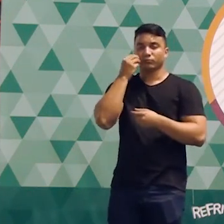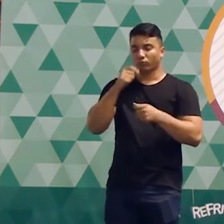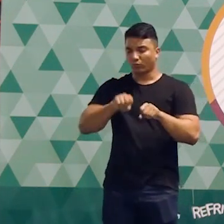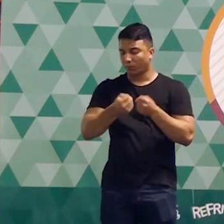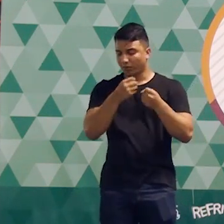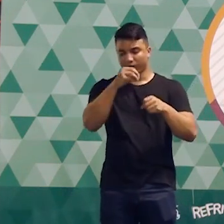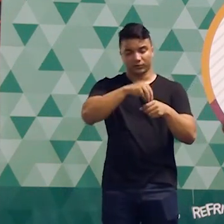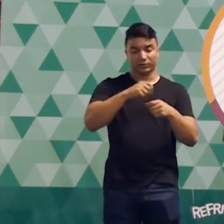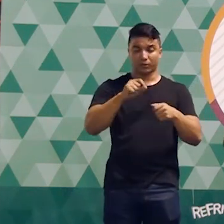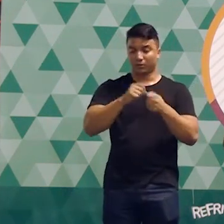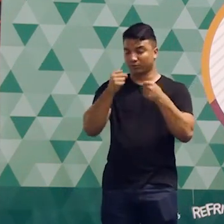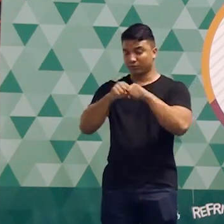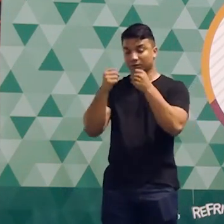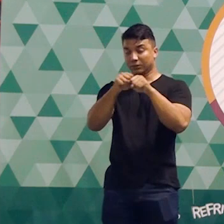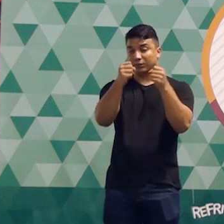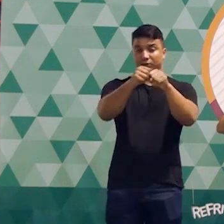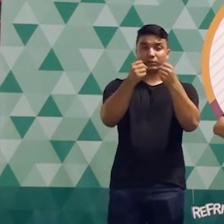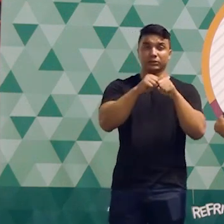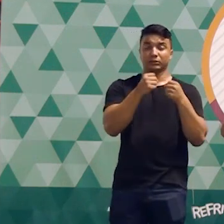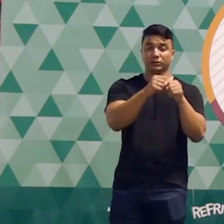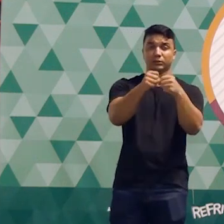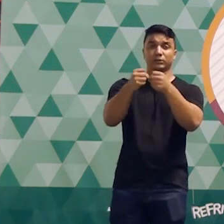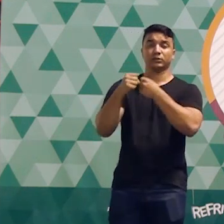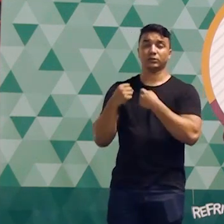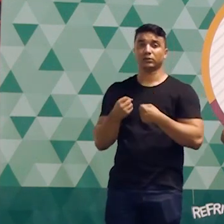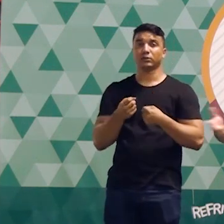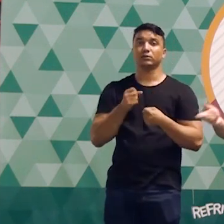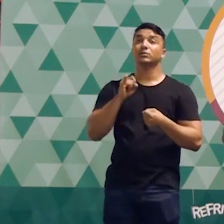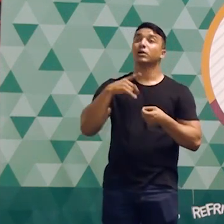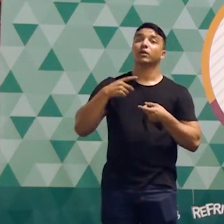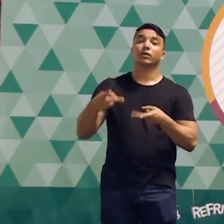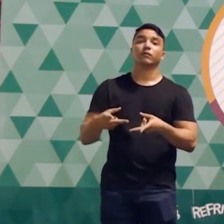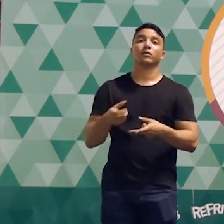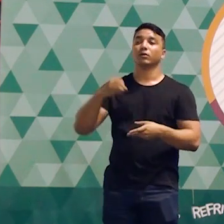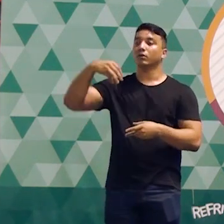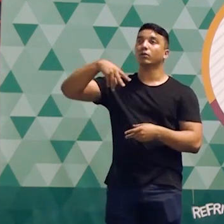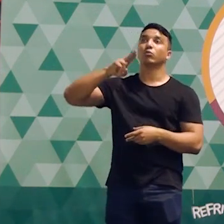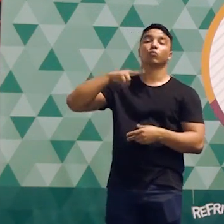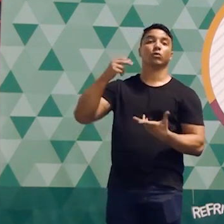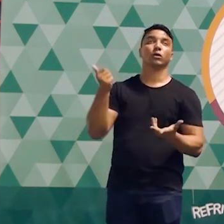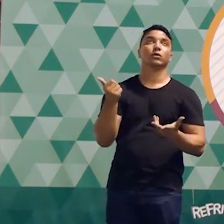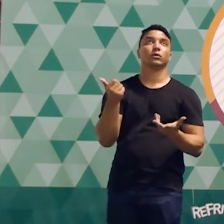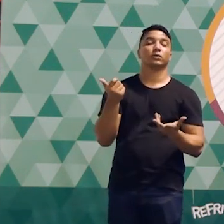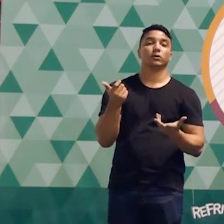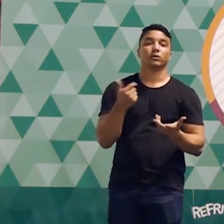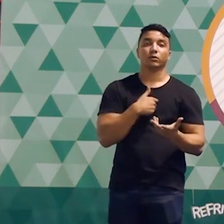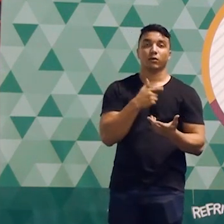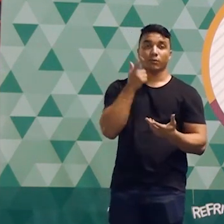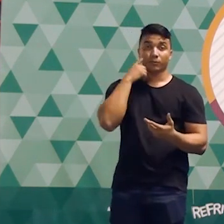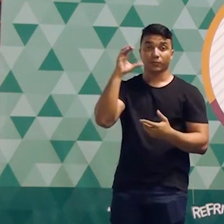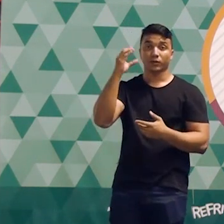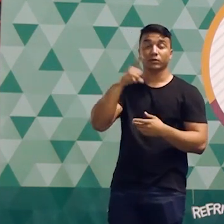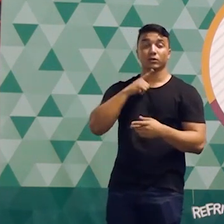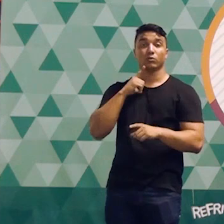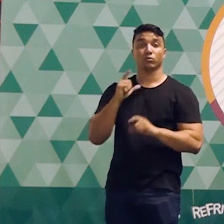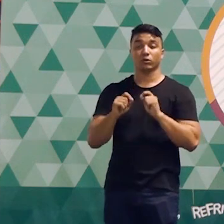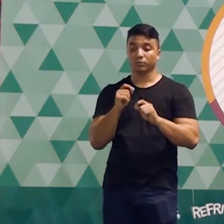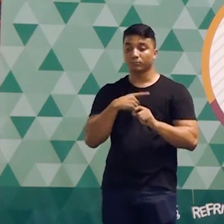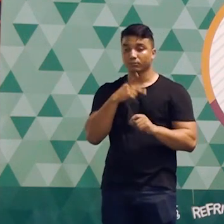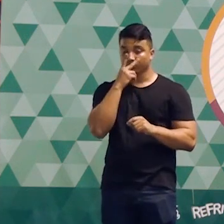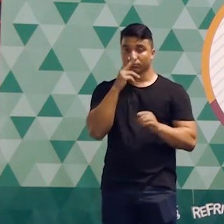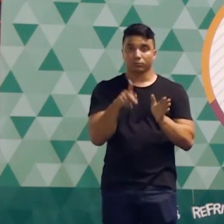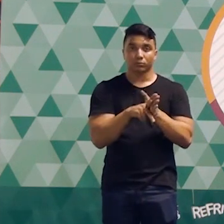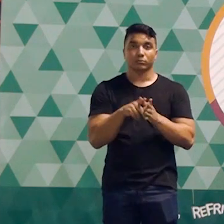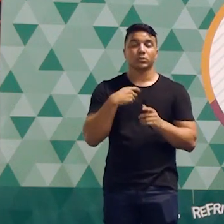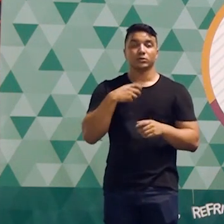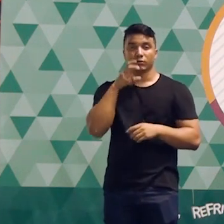quebrava. Se ele tivesse desistido, não tinha lâmpada. Entendeu? O cientista é um cara que tem que ser